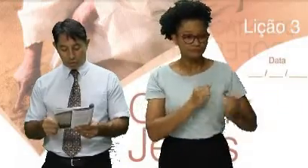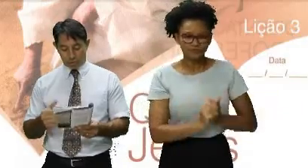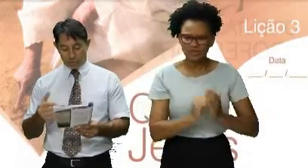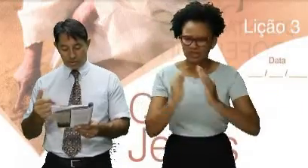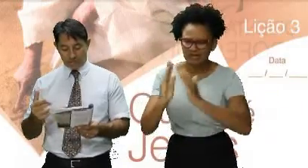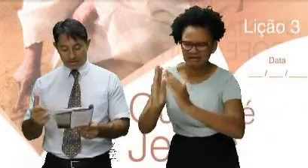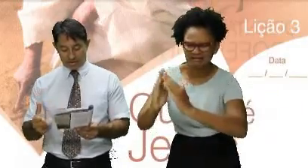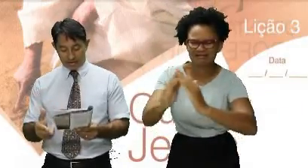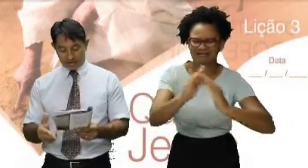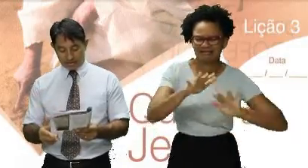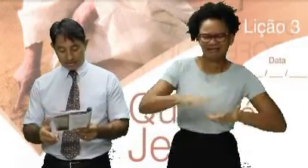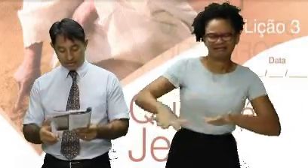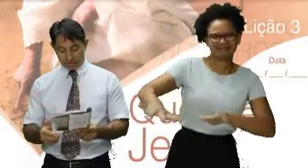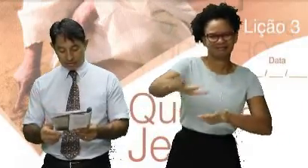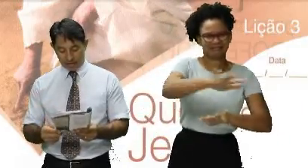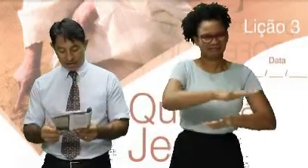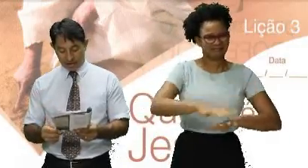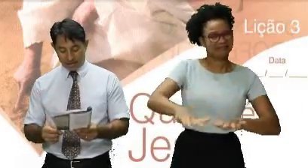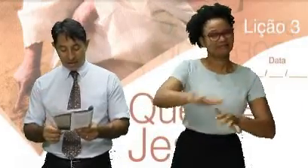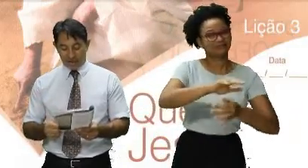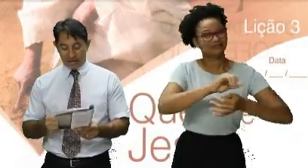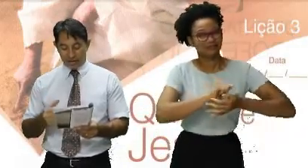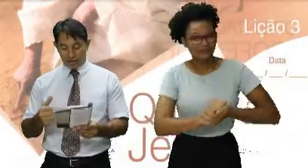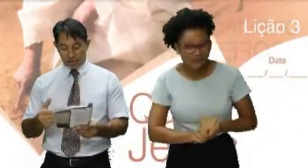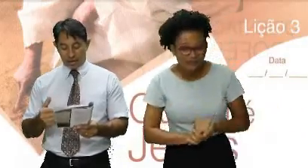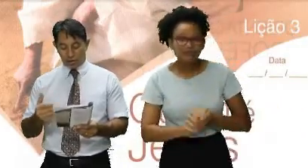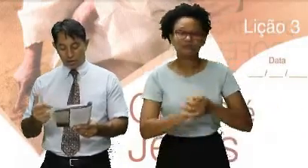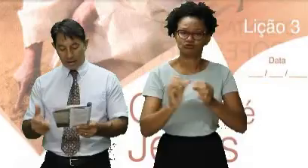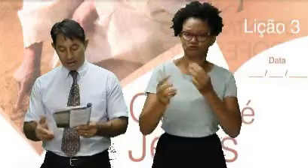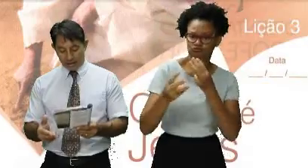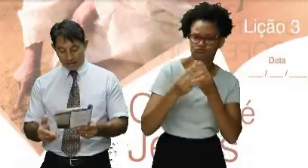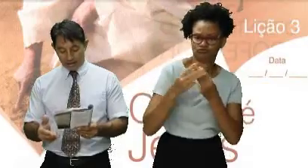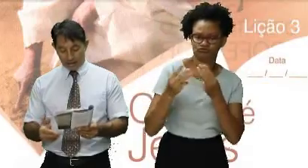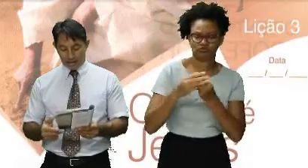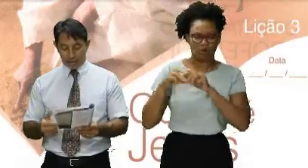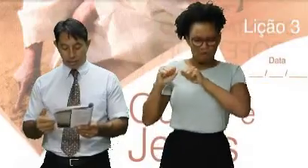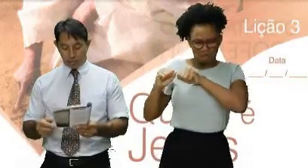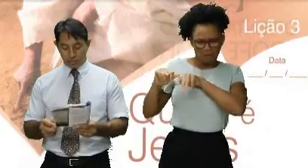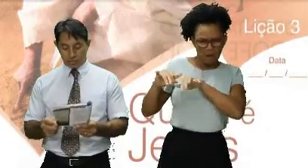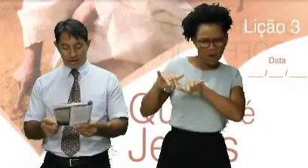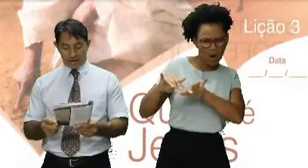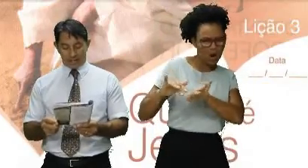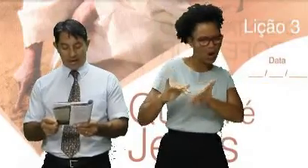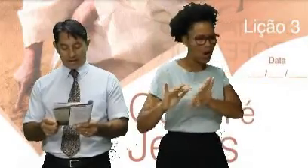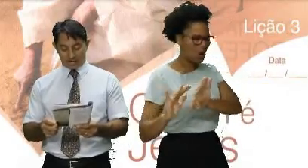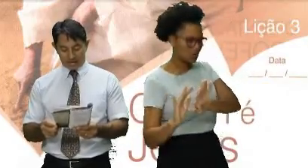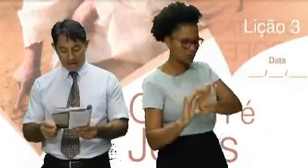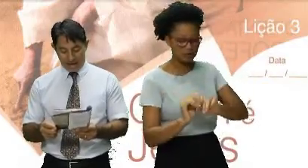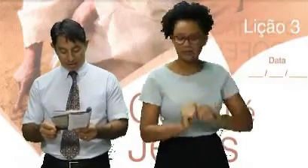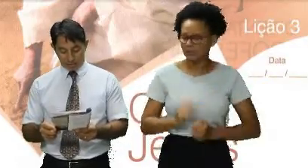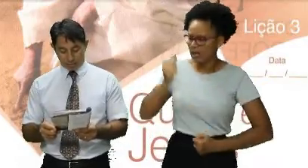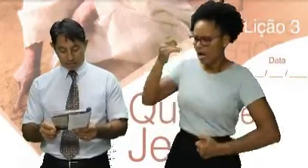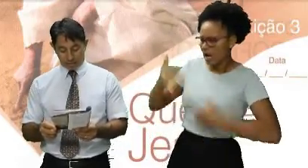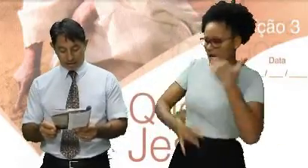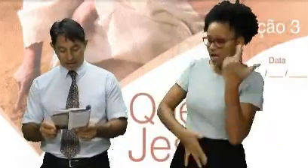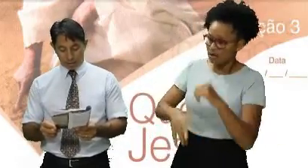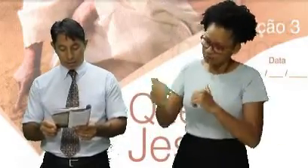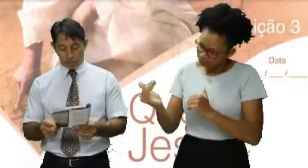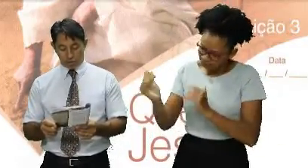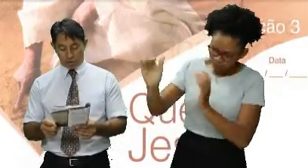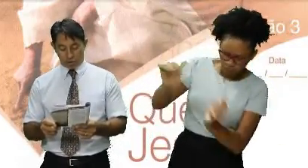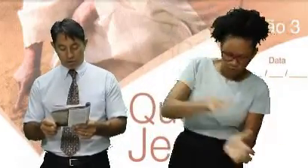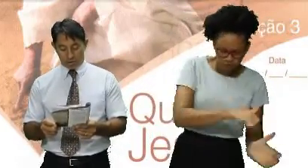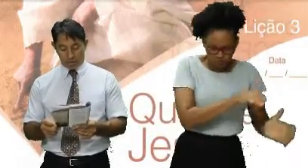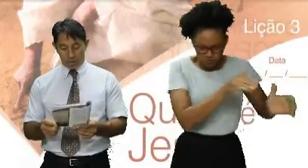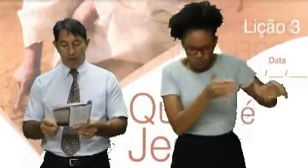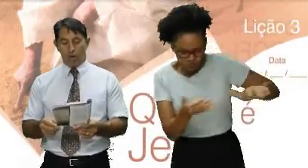Judéia e todos os habitantes de Jerusalém iam ter com ele, e todos eram batizados por ele no